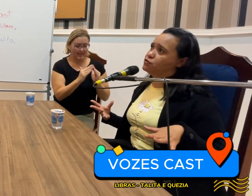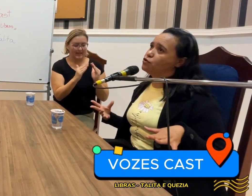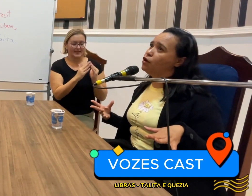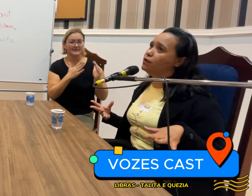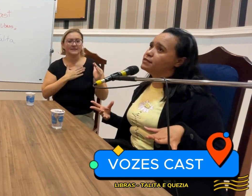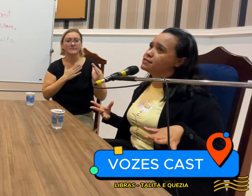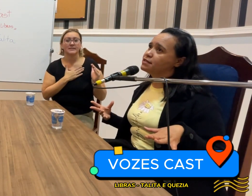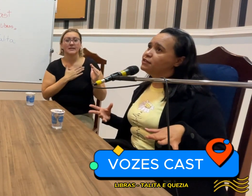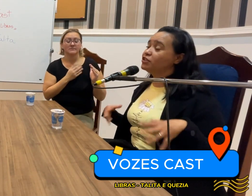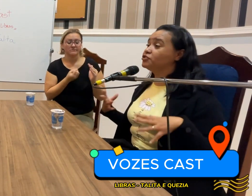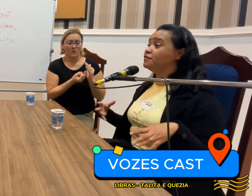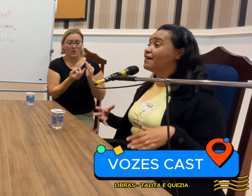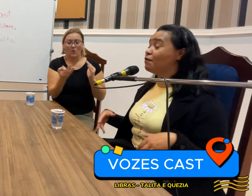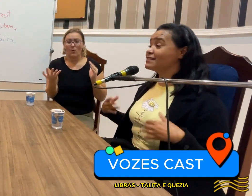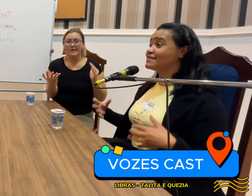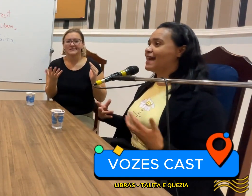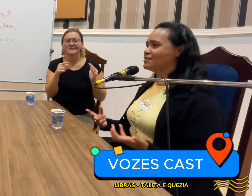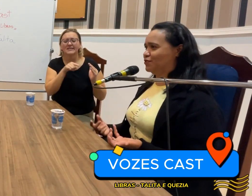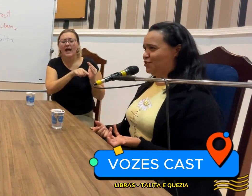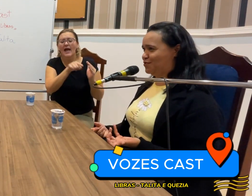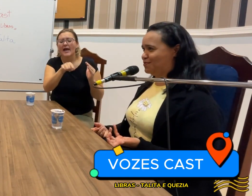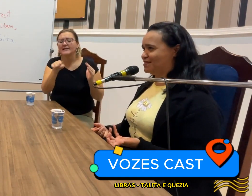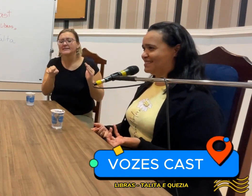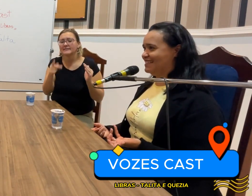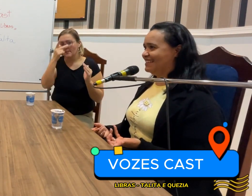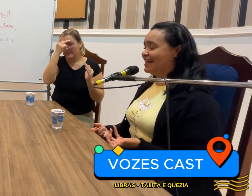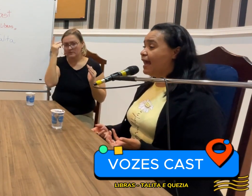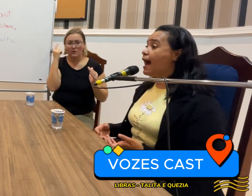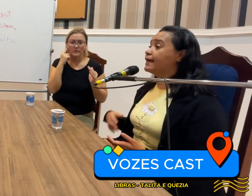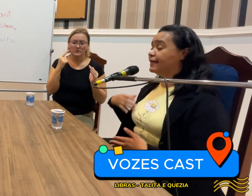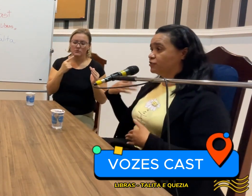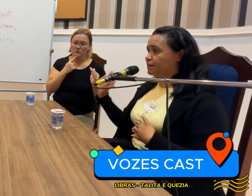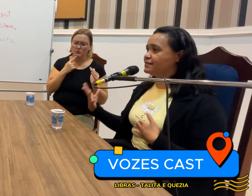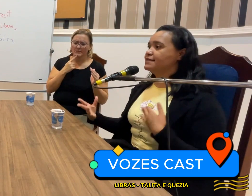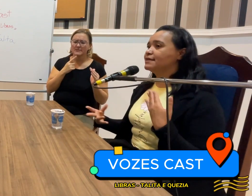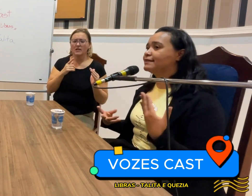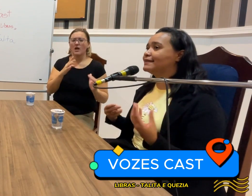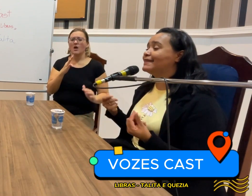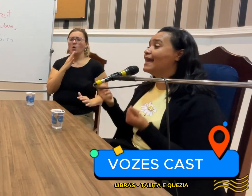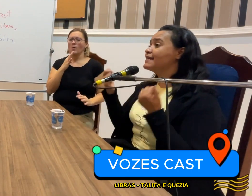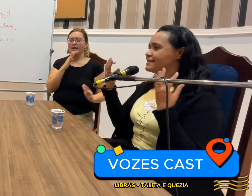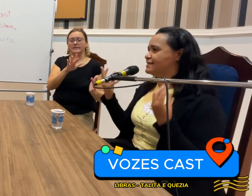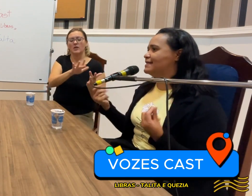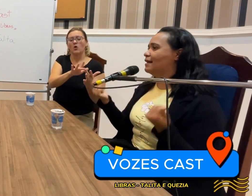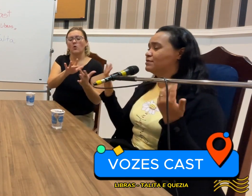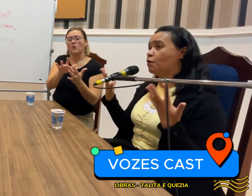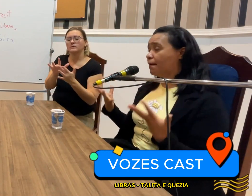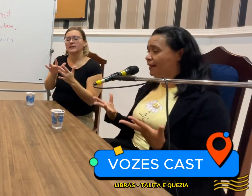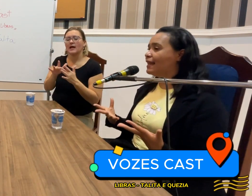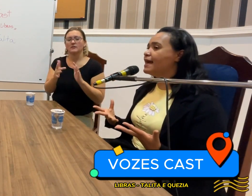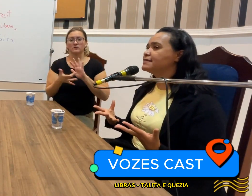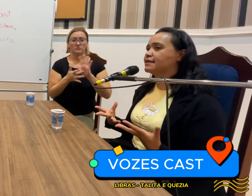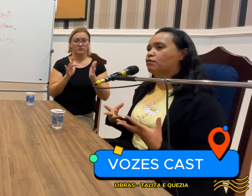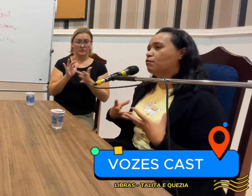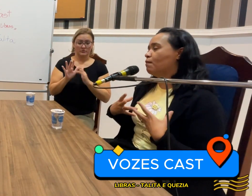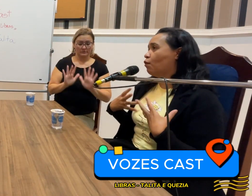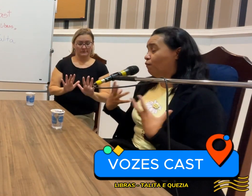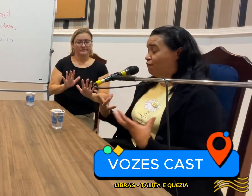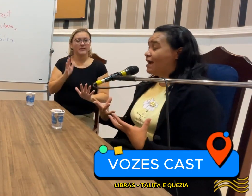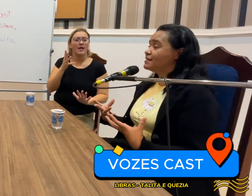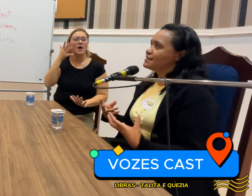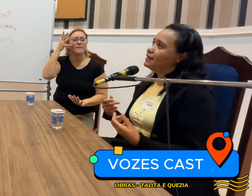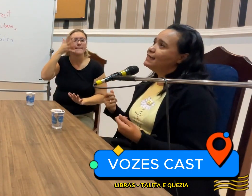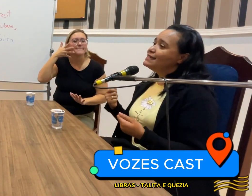dessas pessoas já tiveram acesso a Jesus? Né? A igreja precisa ter esses dados. É uma palestra,